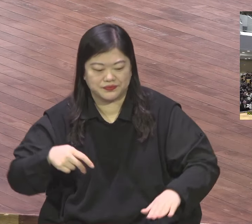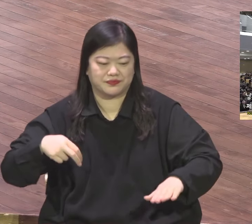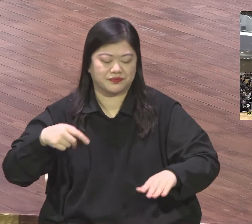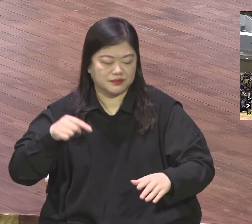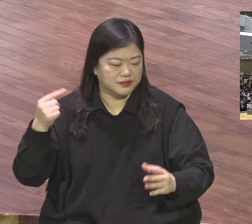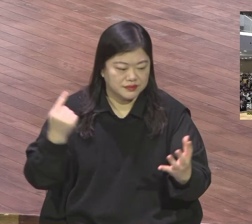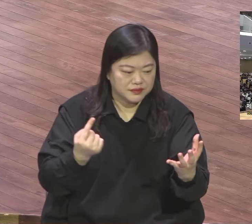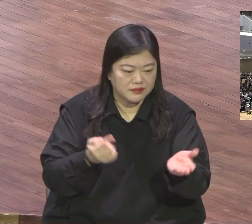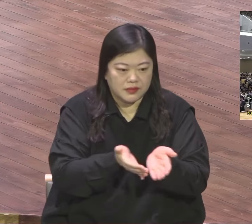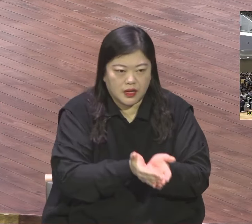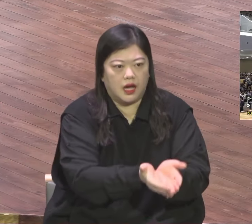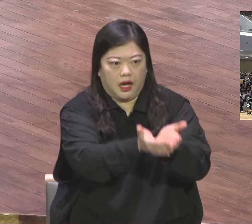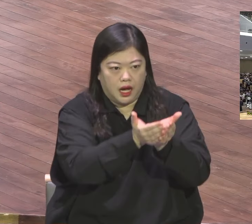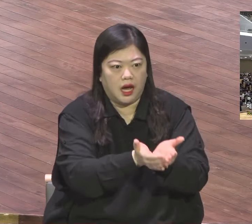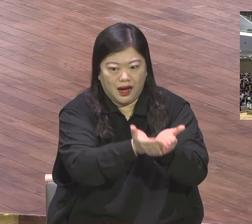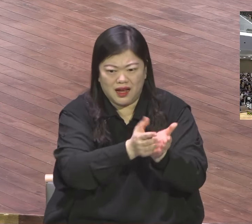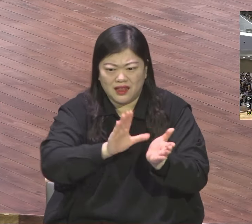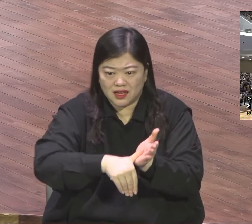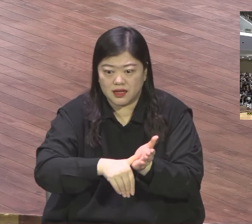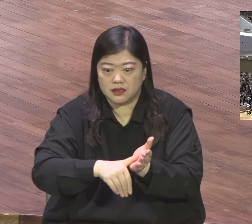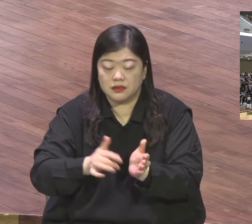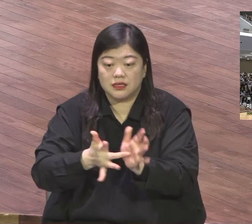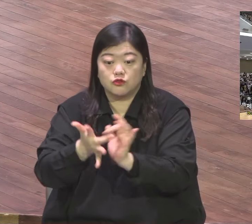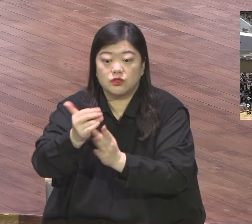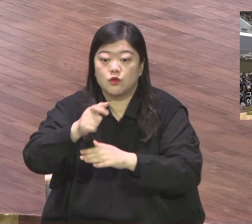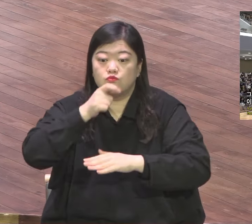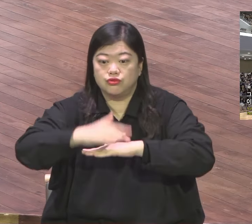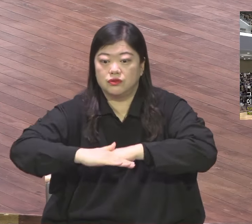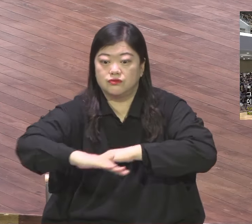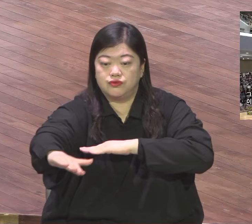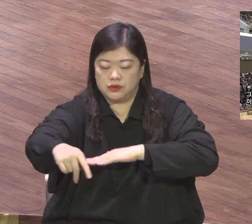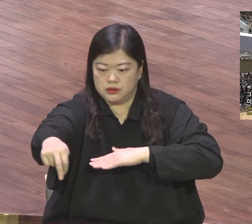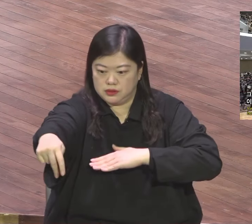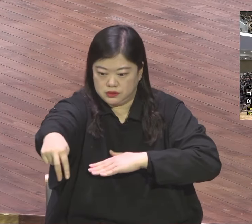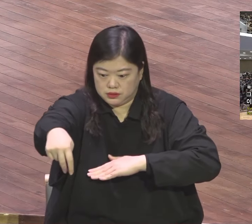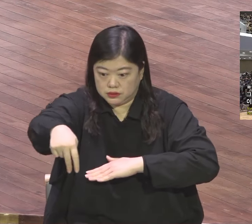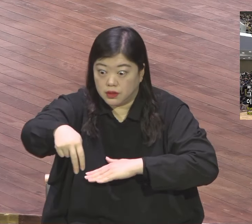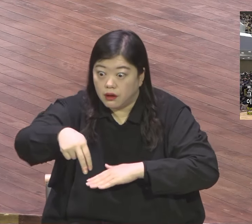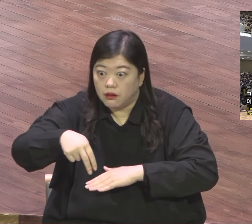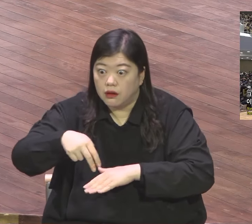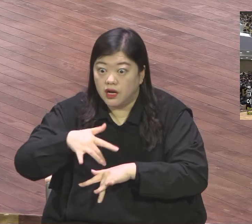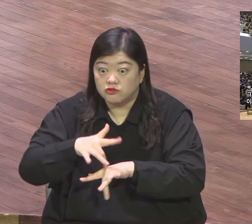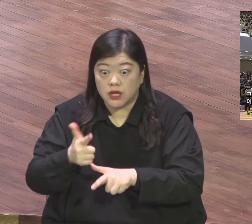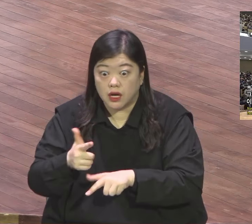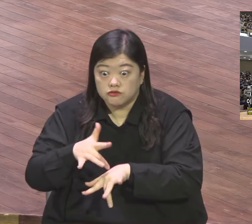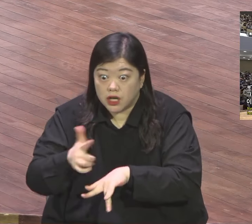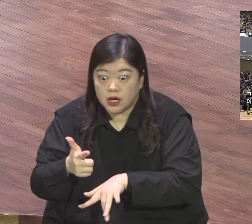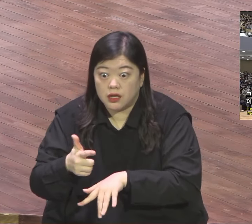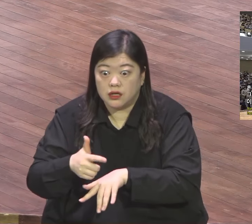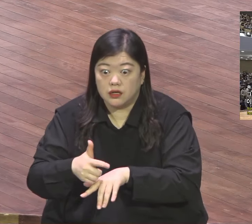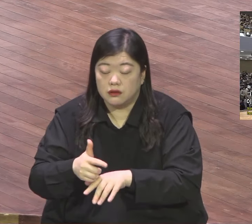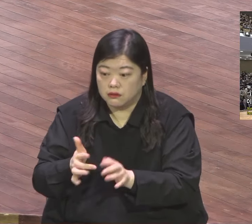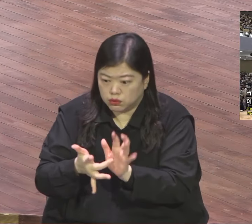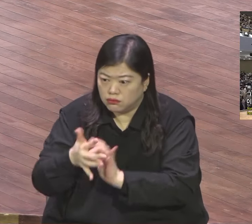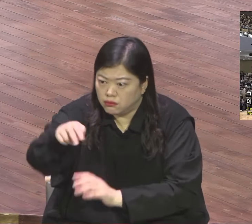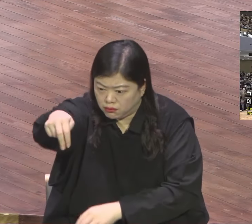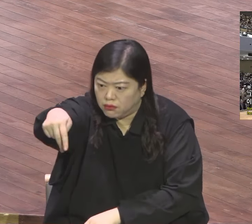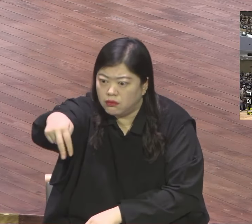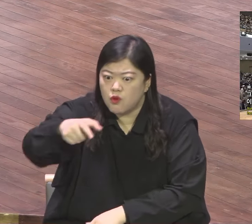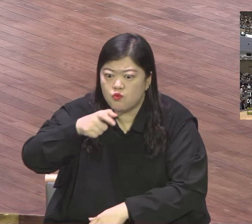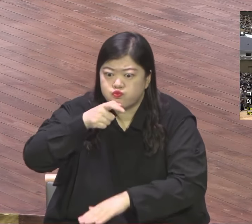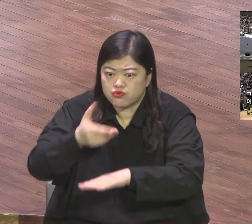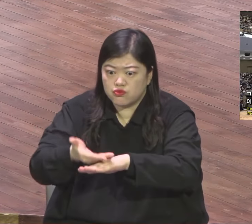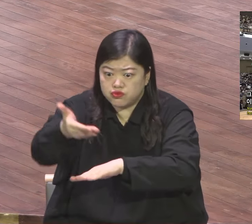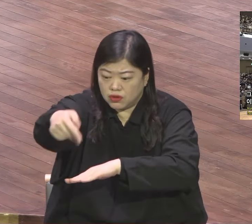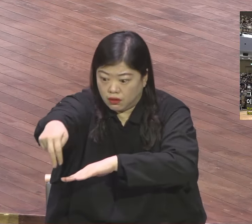제자들이 그가 바다 위로 걸어오심을 보고 유령인가 하여 소리 지르니 그들이 다 예수를 보고 놀람이라. 이에 예수께서